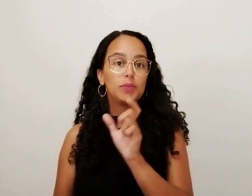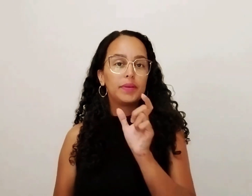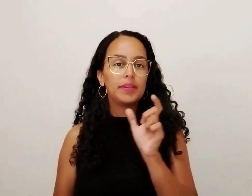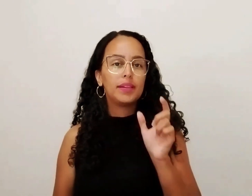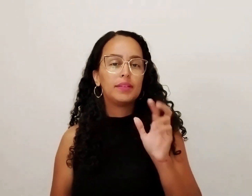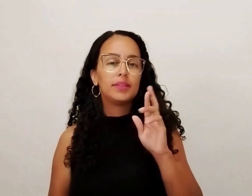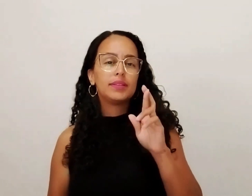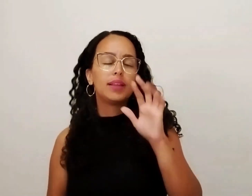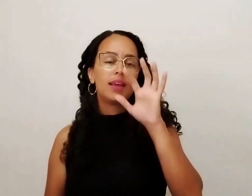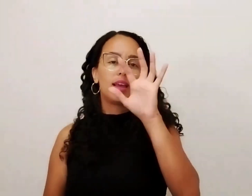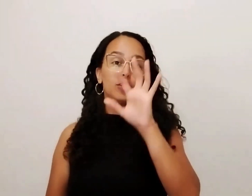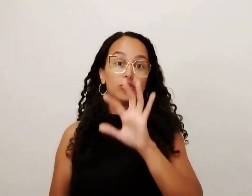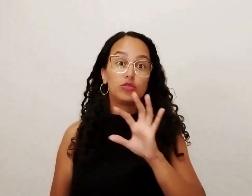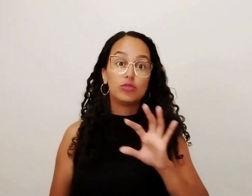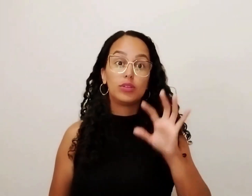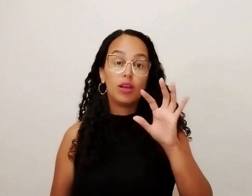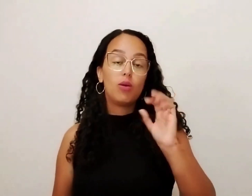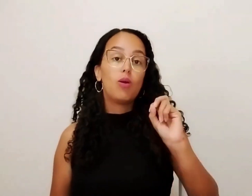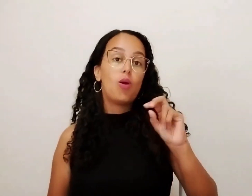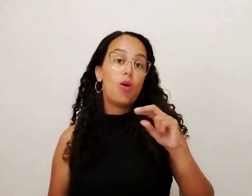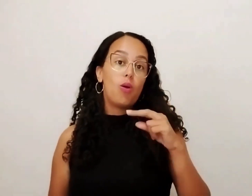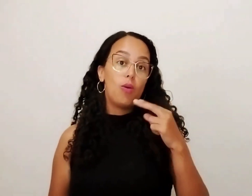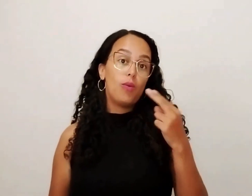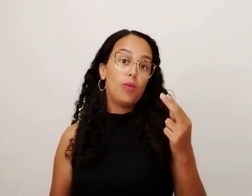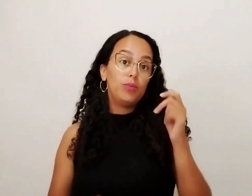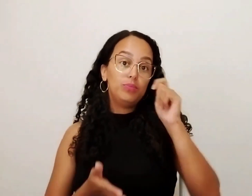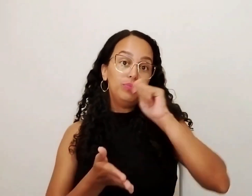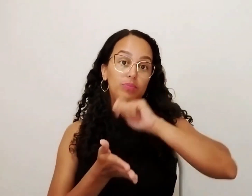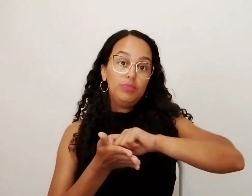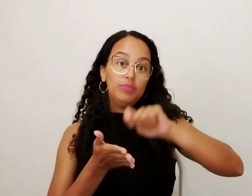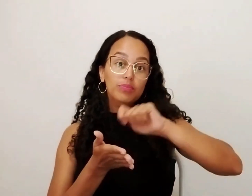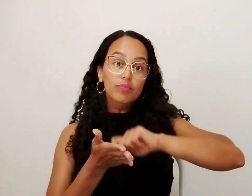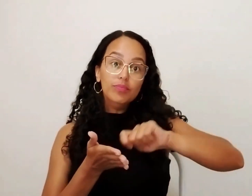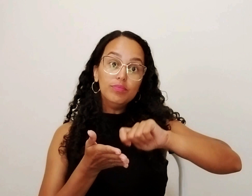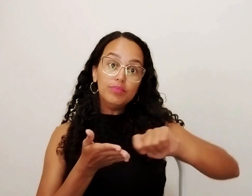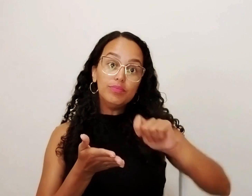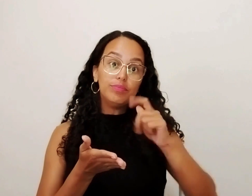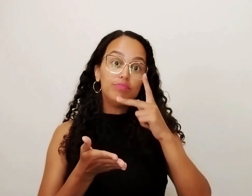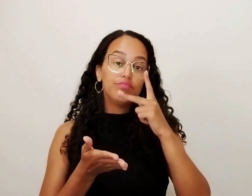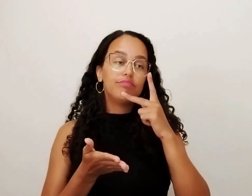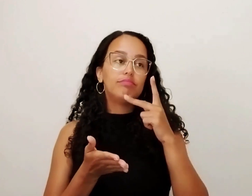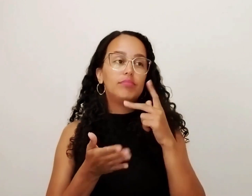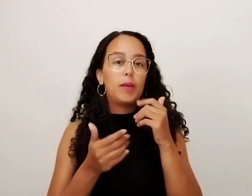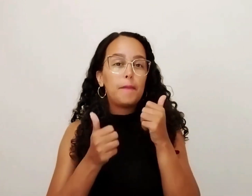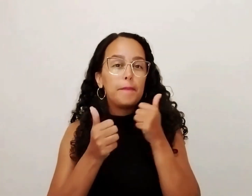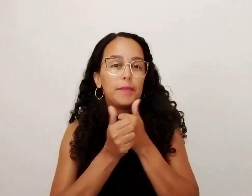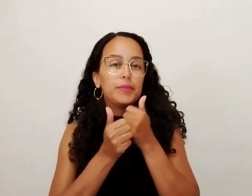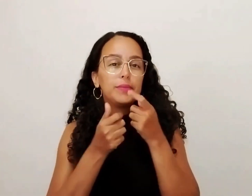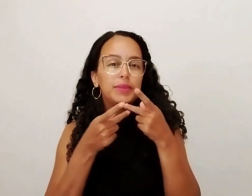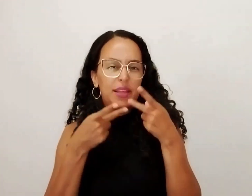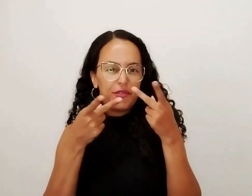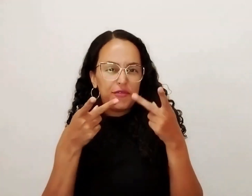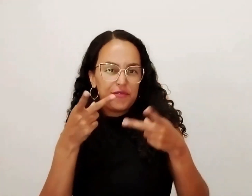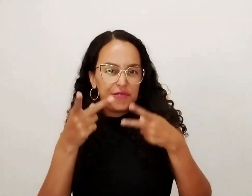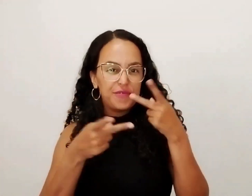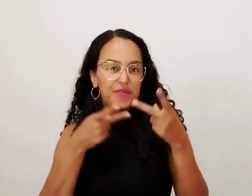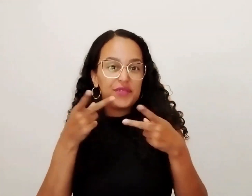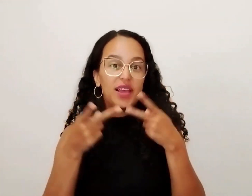e de uma escrita que se aproxima mais da fala, tendo inclusive erros de português, é